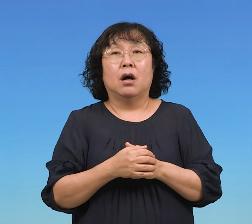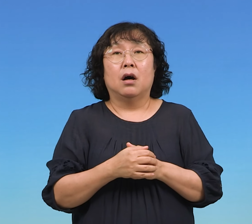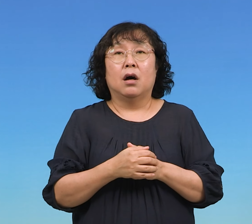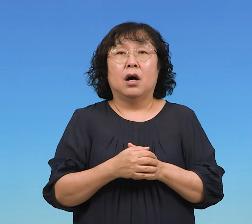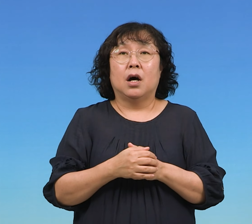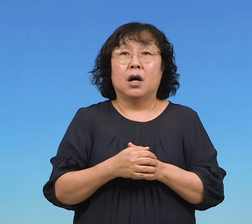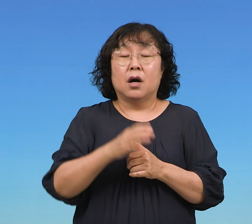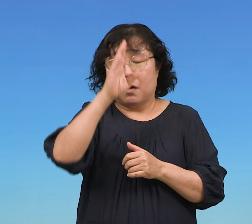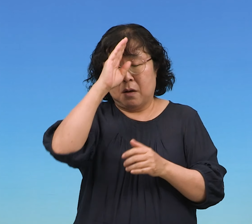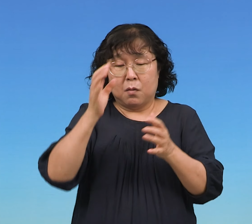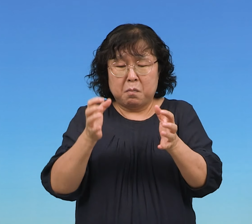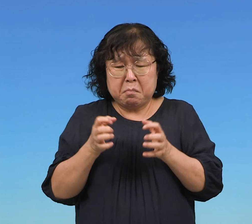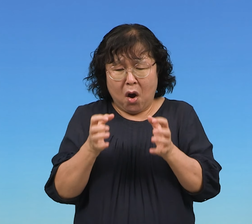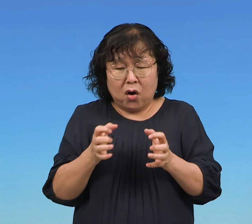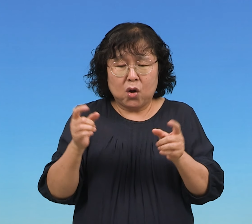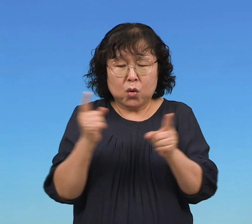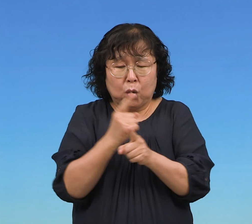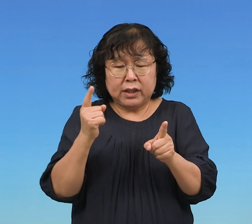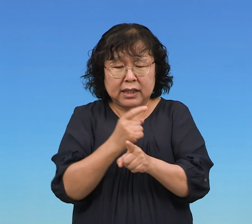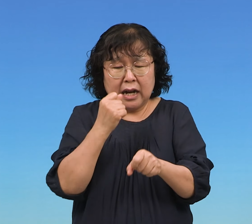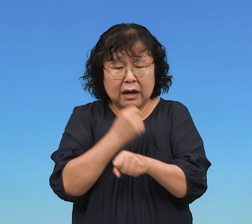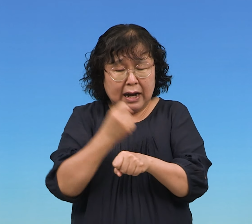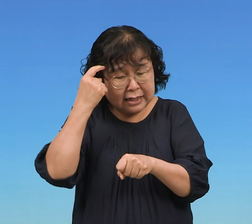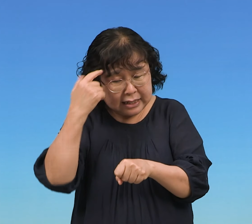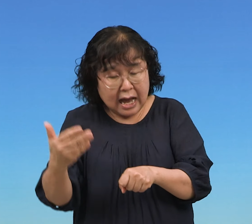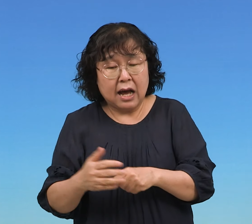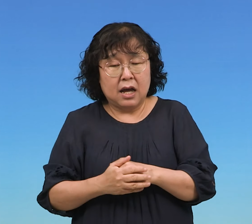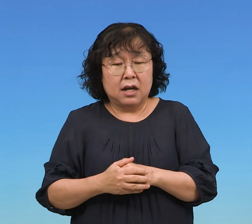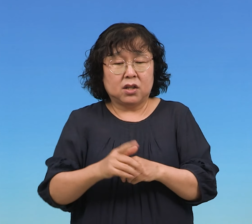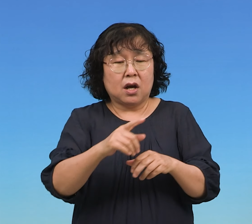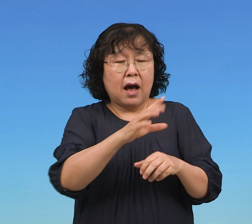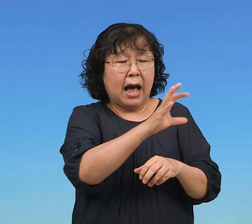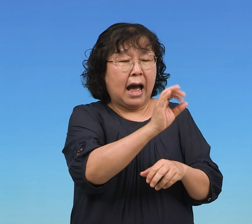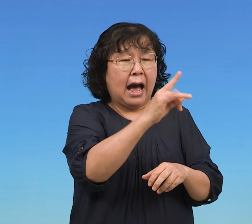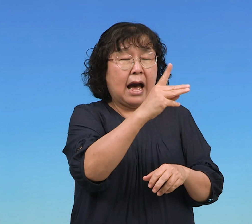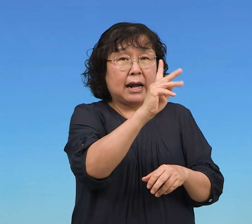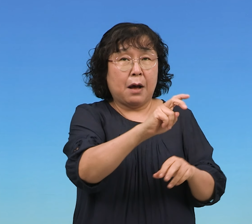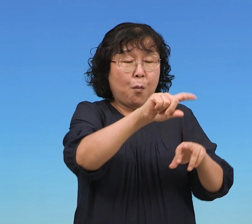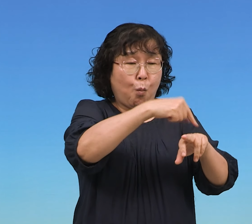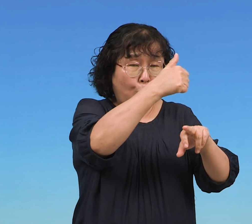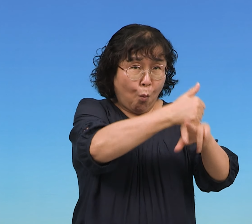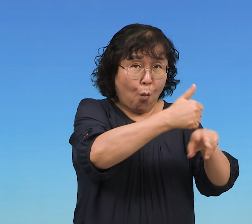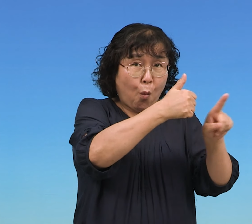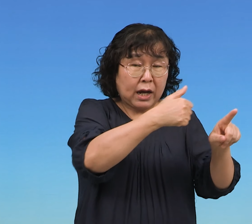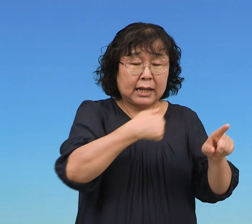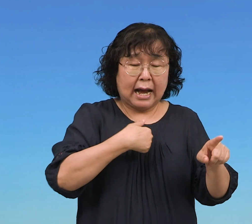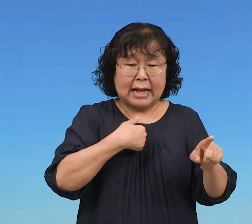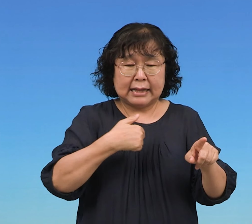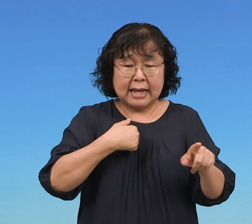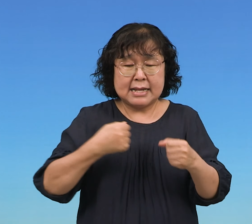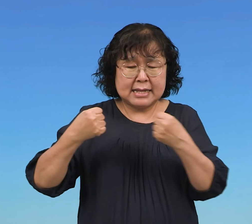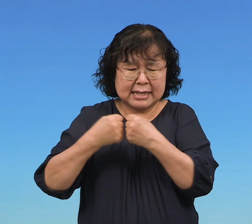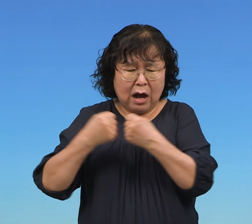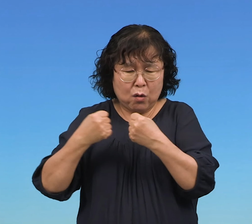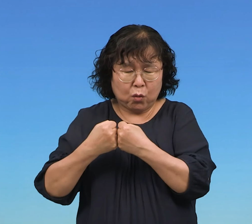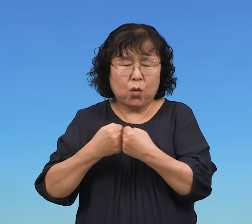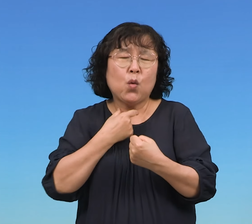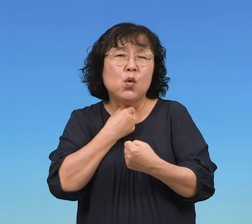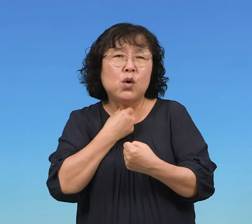생각하고 저 왕이 틈을 타서 나와 더불어 시비하려 함인 줄 알라 하니라. 이 지금 뭐 엄청 호들갑이에요. 왜? 이